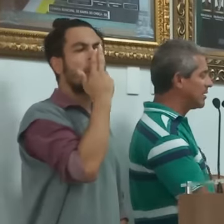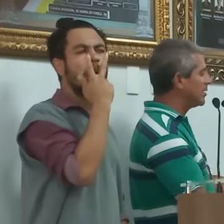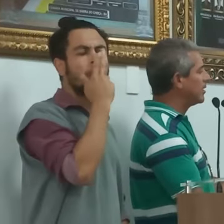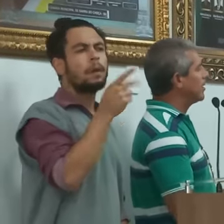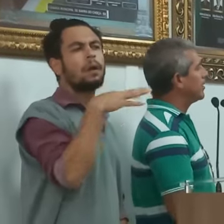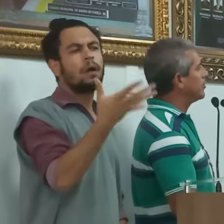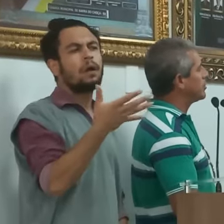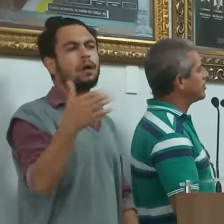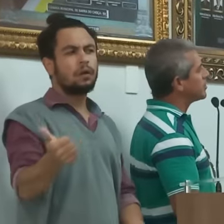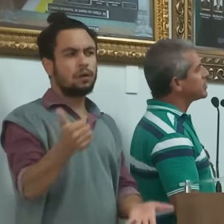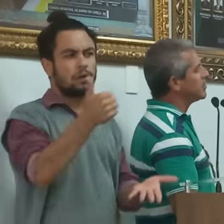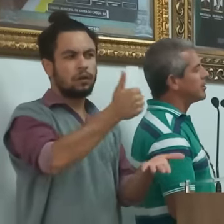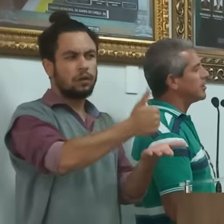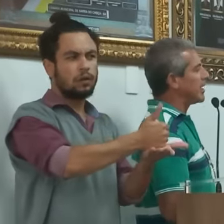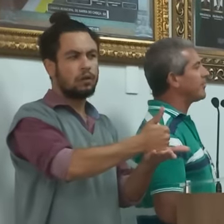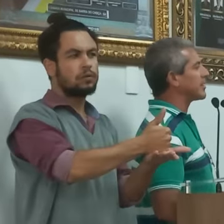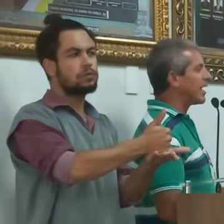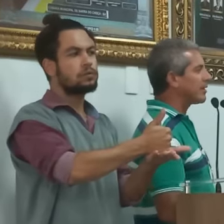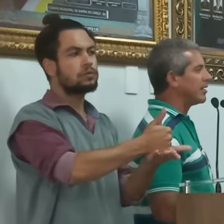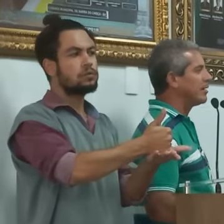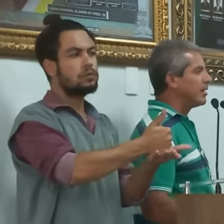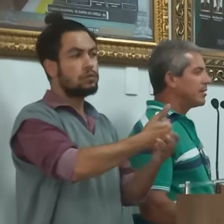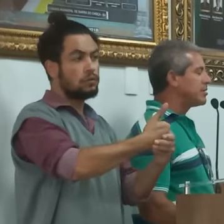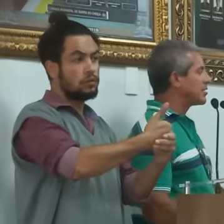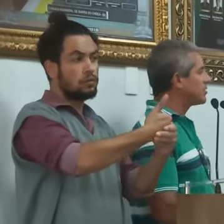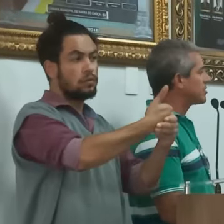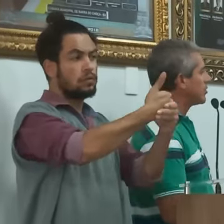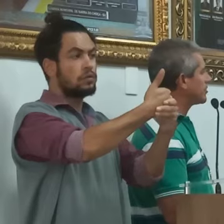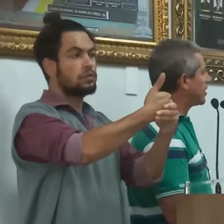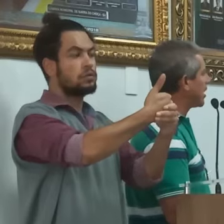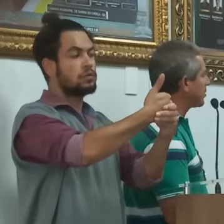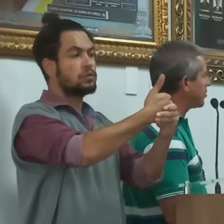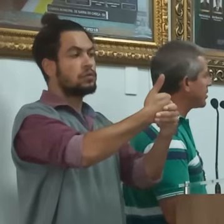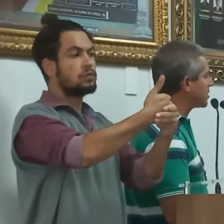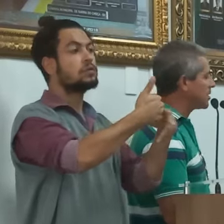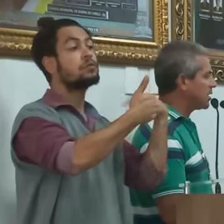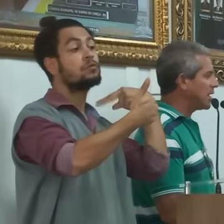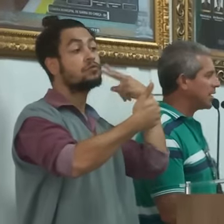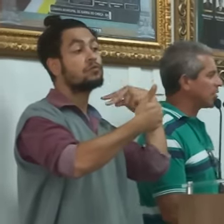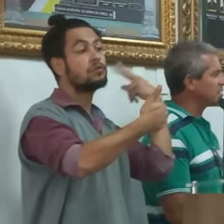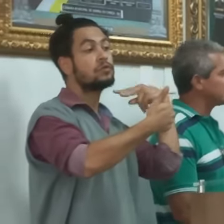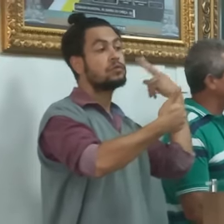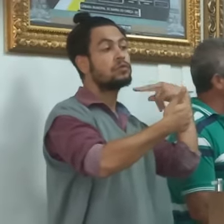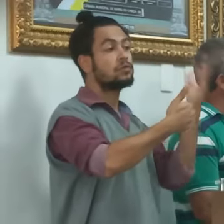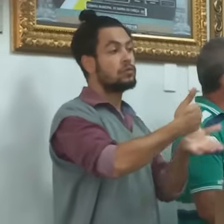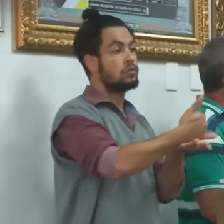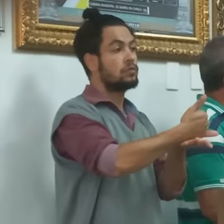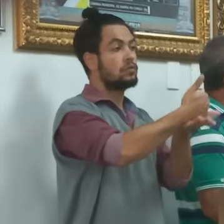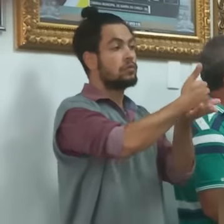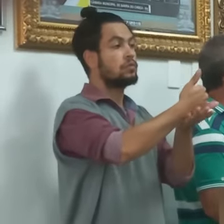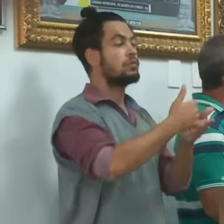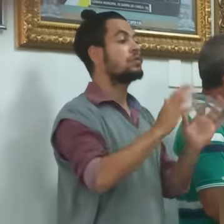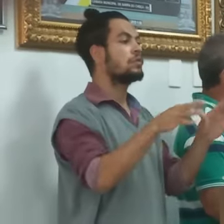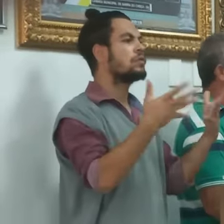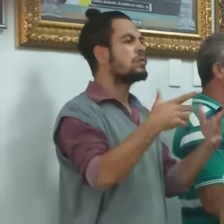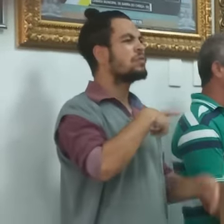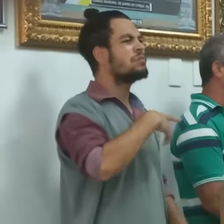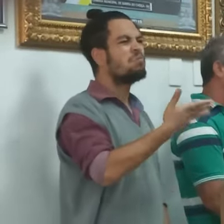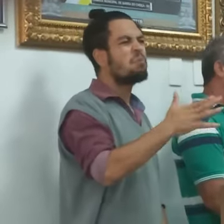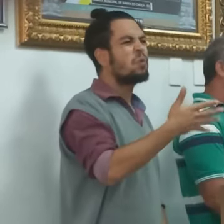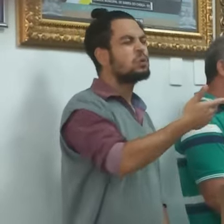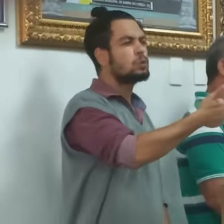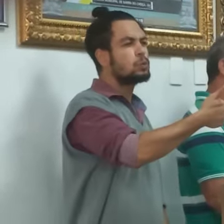trazida, eu diria assim, levantada diante dos senhores vereadores, e naquela ocasião parece que custava 15 mil